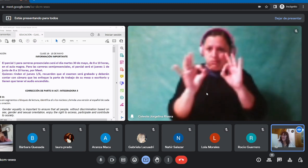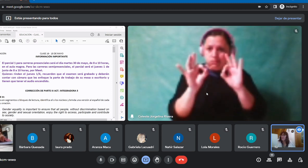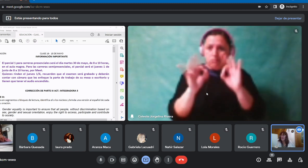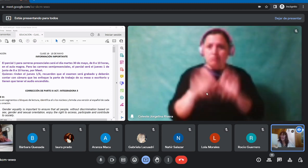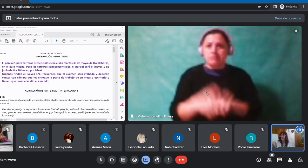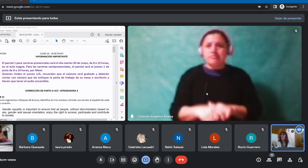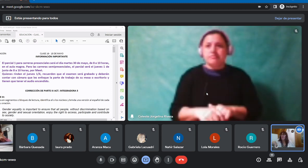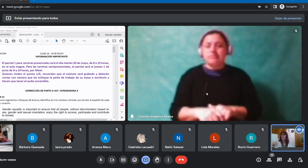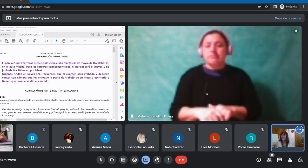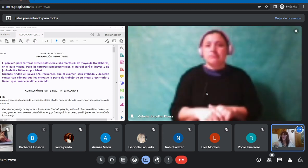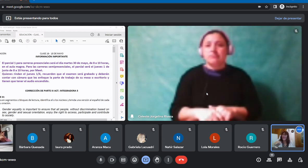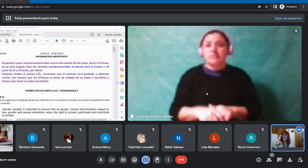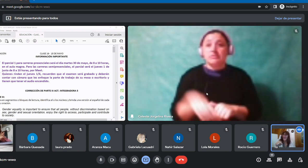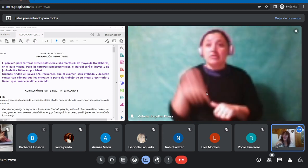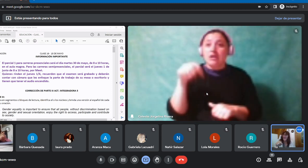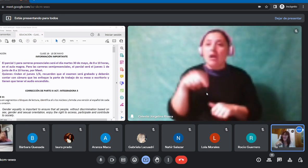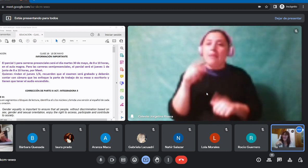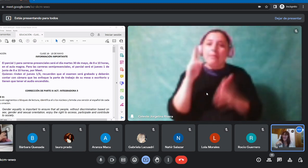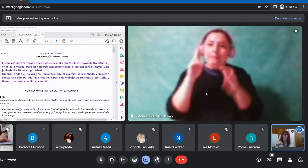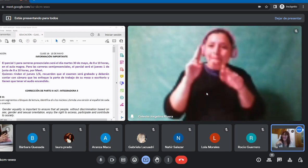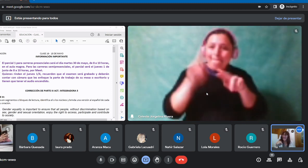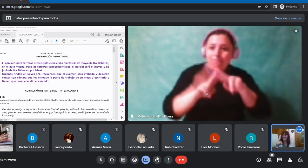Estás muteada.